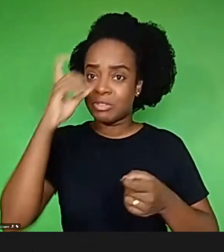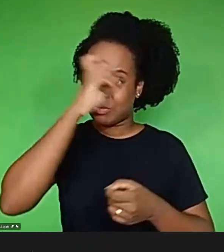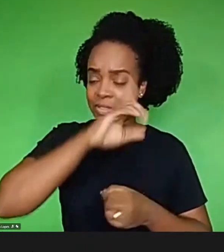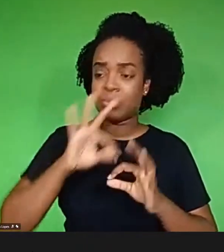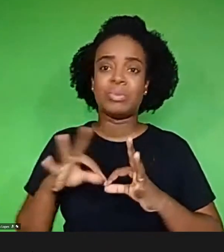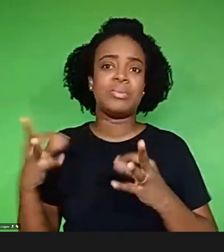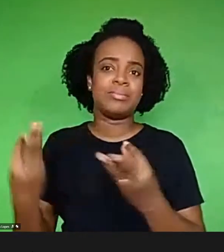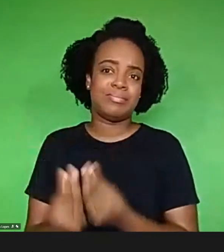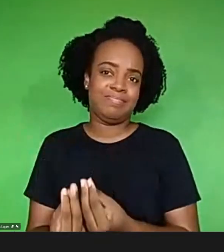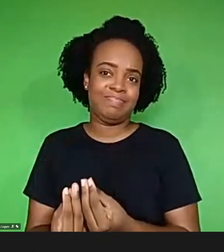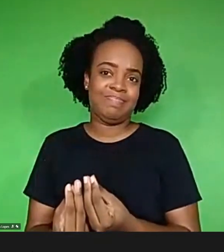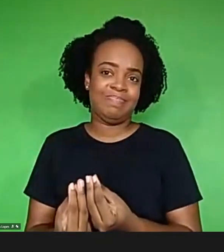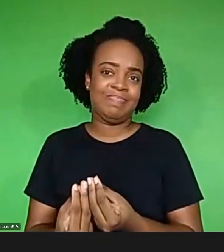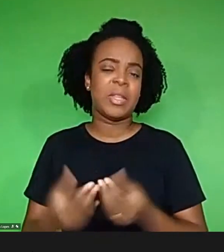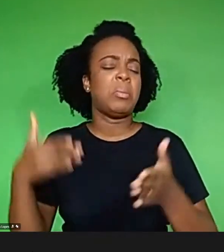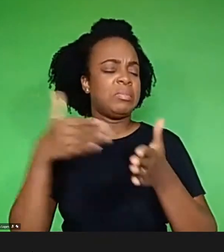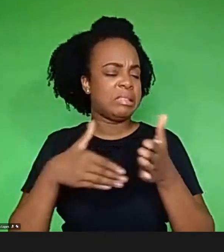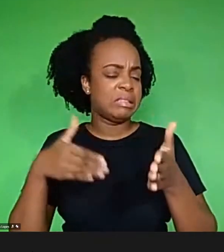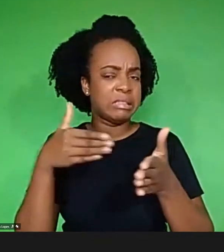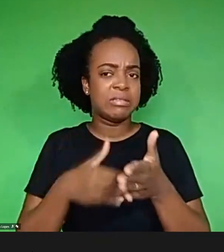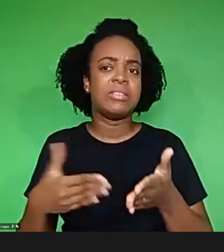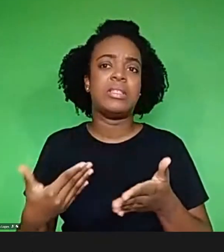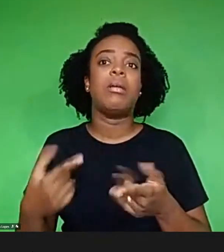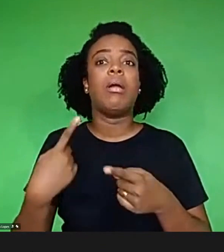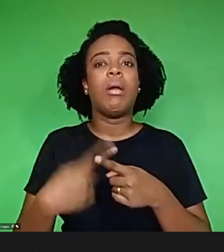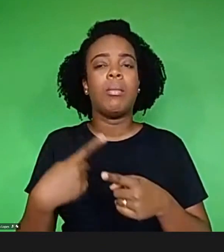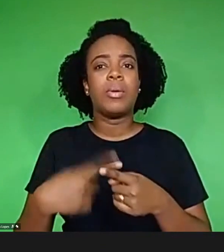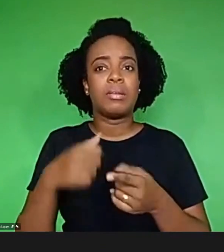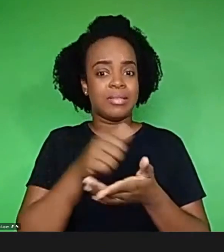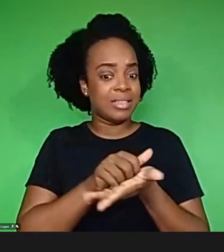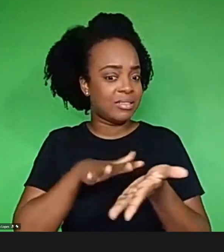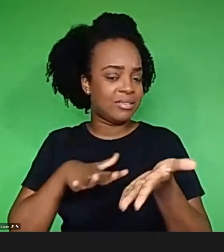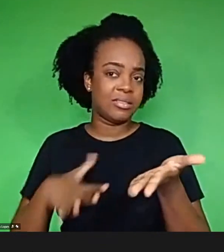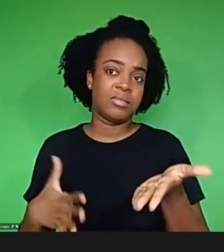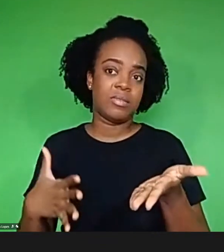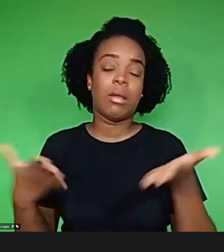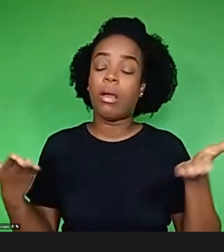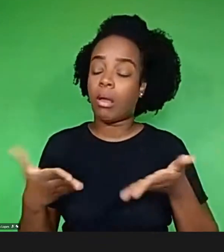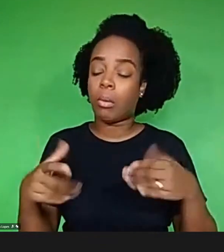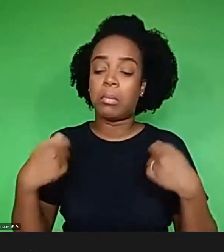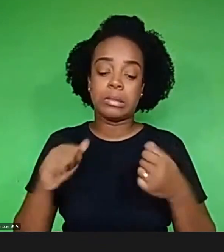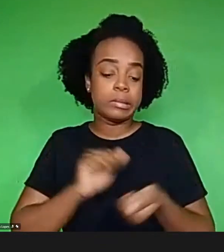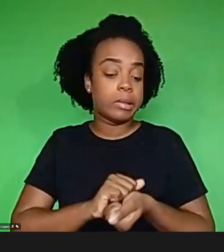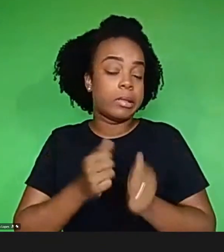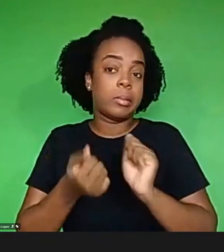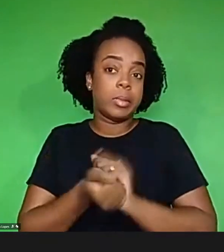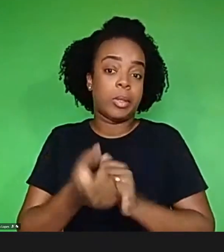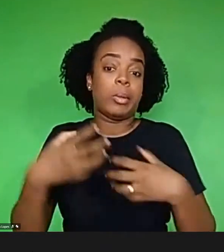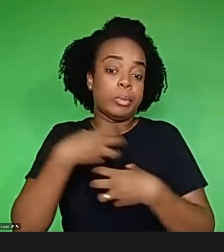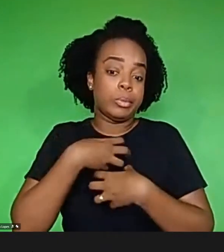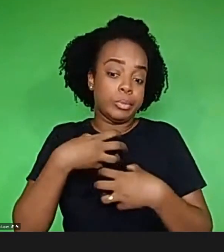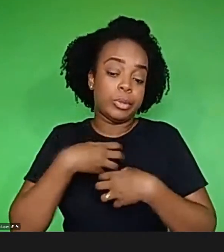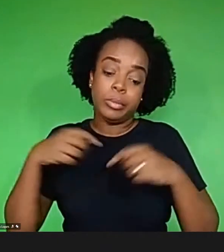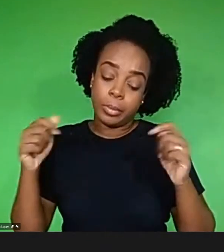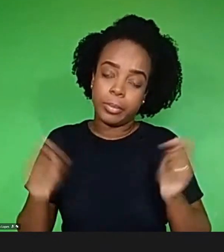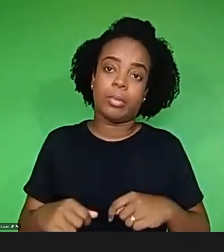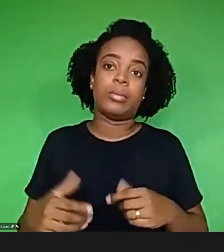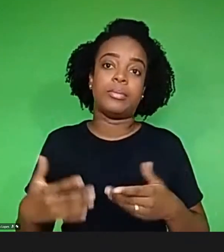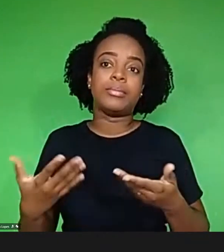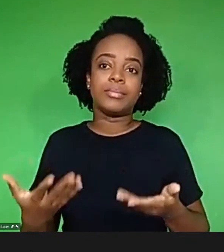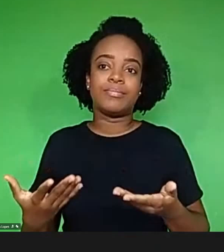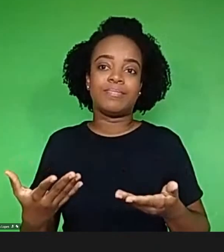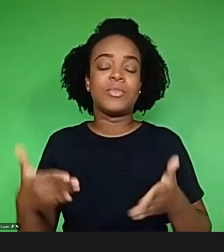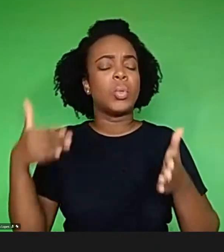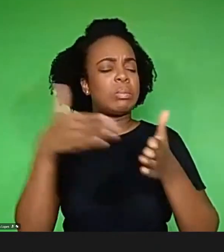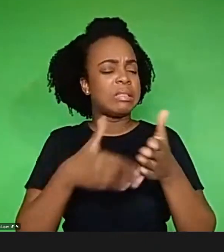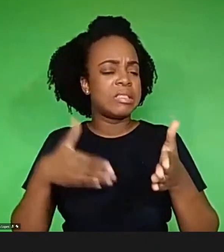forma que estamos podendo no momento, e não deixa de ser um desafio para todos, né? Tanto